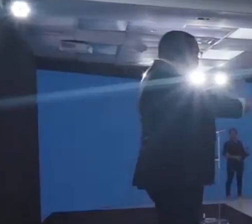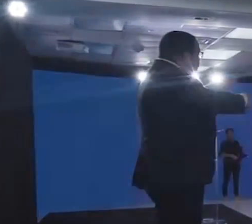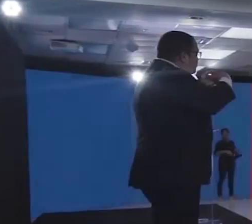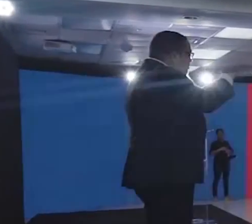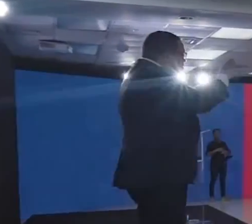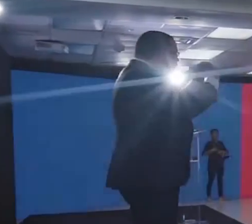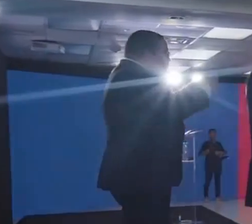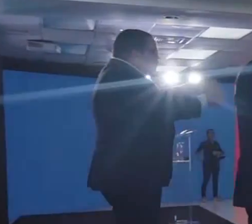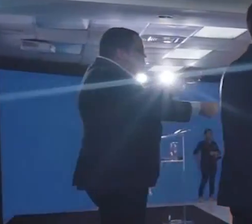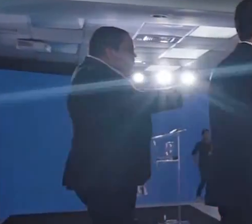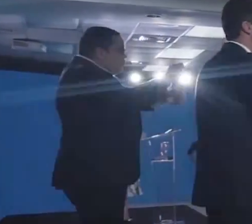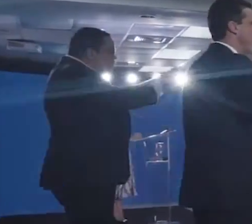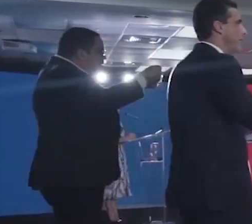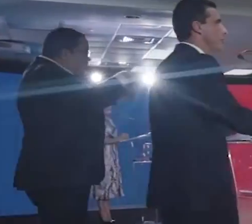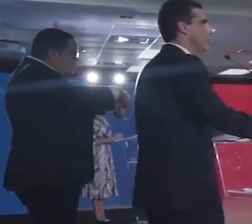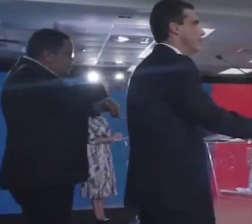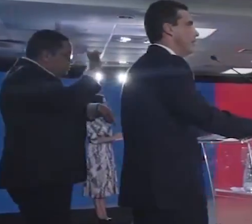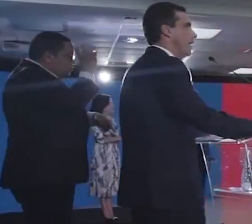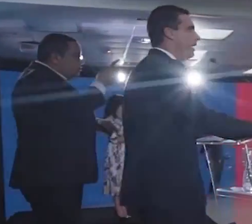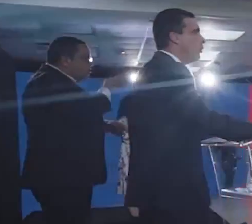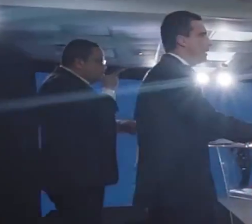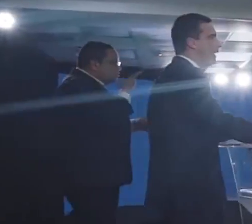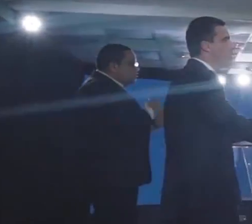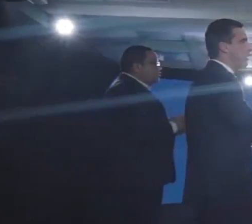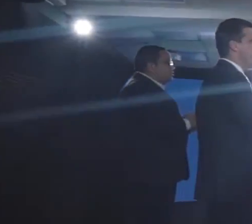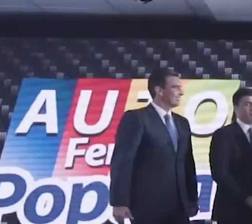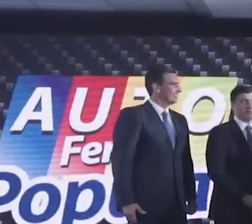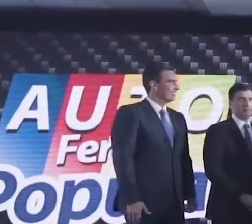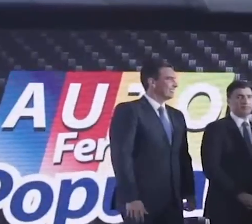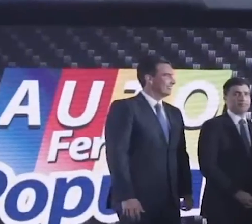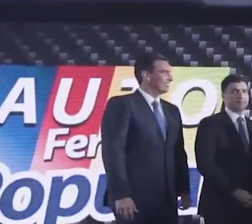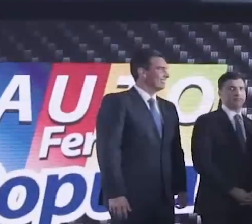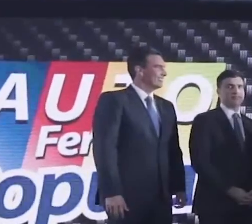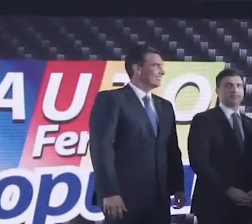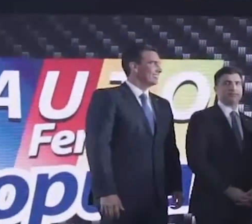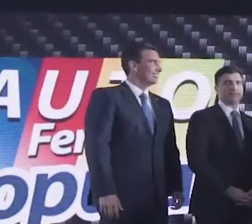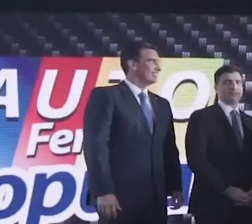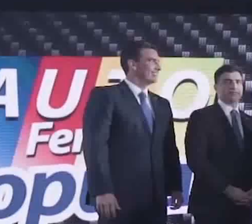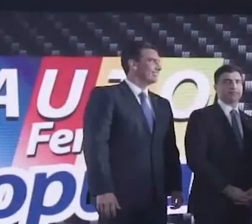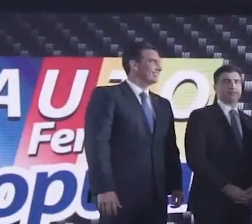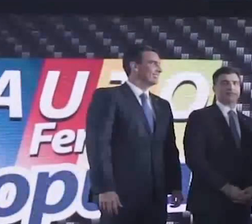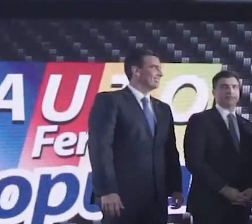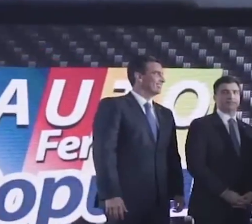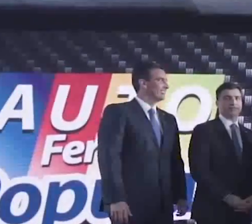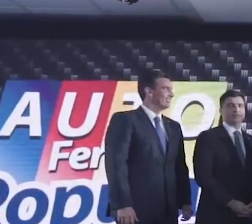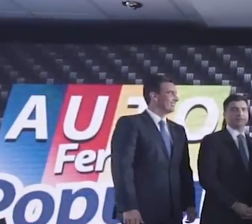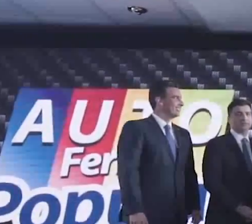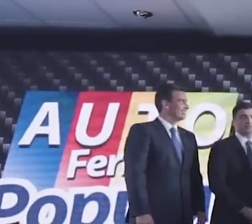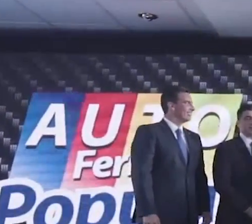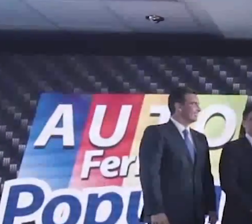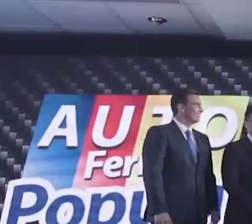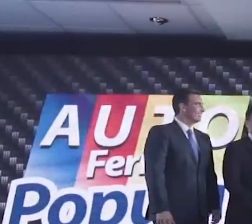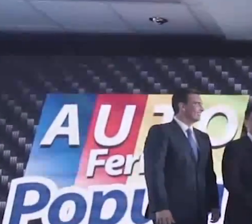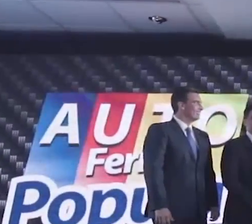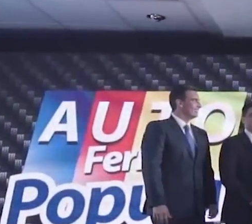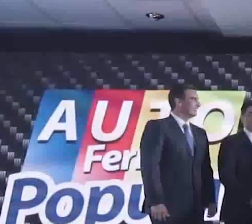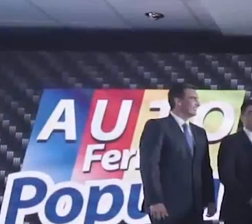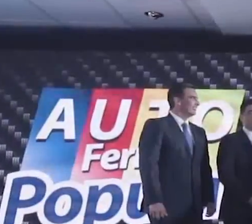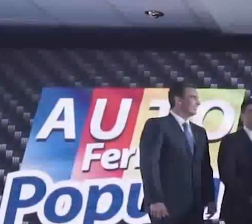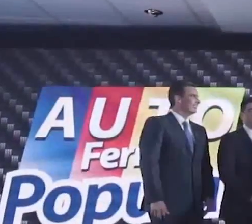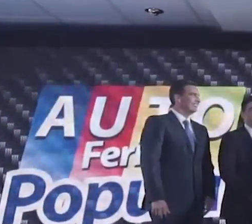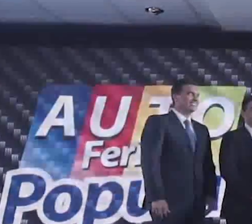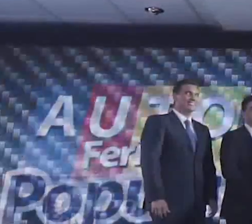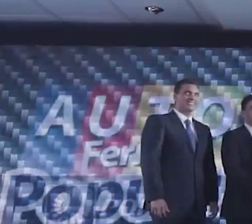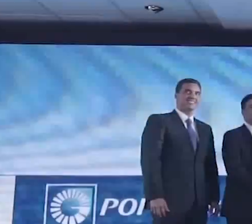del domingo 8 de diciembre en el parqueo de la Torre Popular y en 42 dealers o distribuidores autorizados del interior.